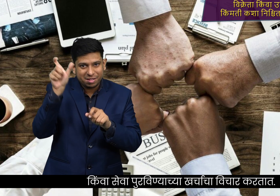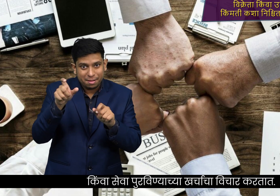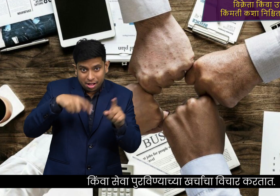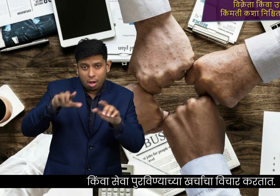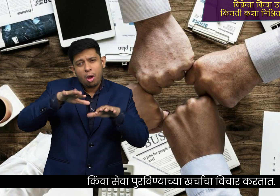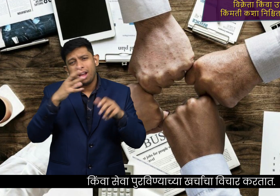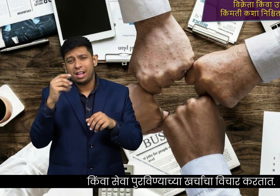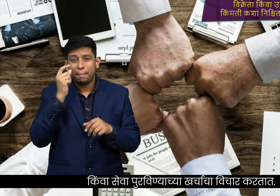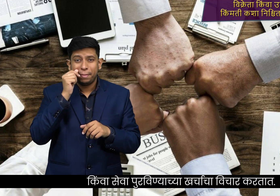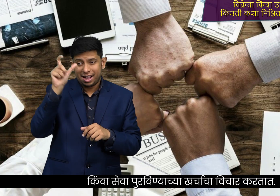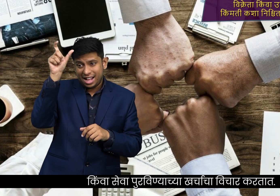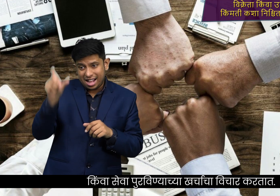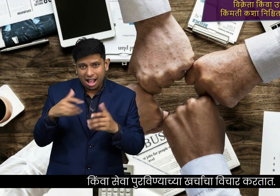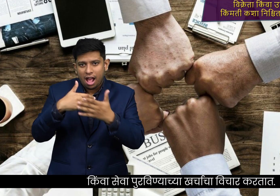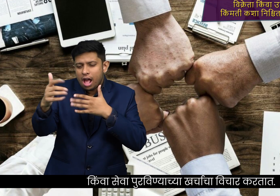विचार करतात.